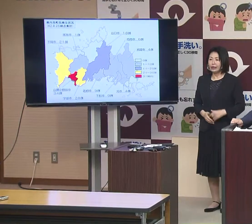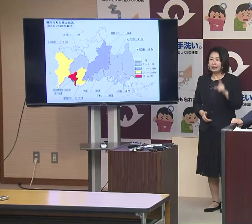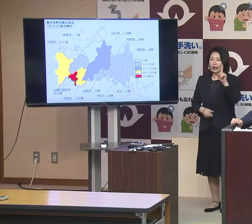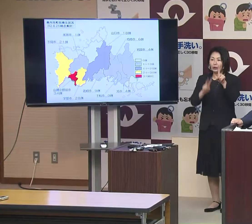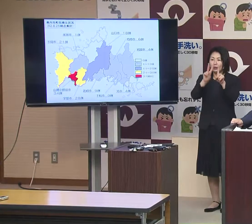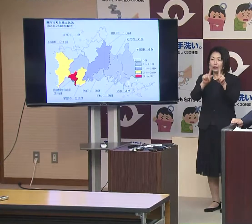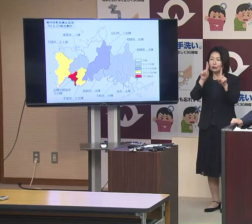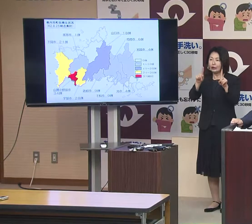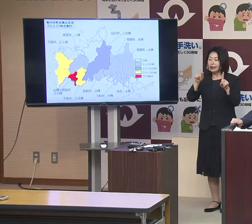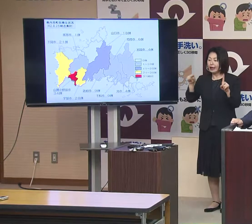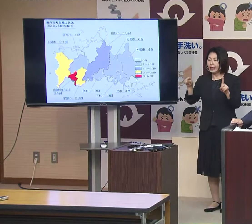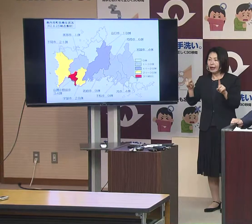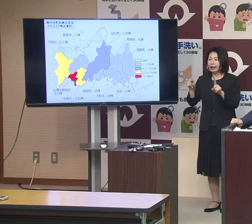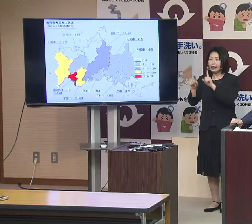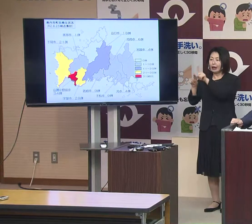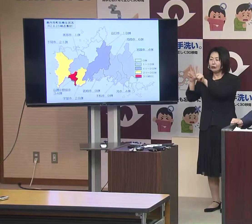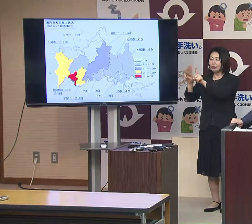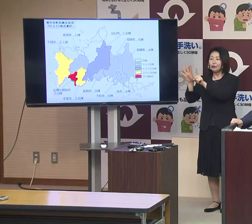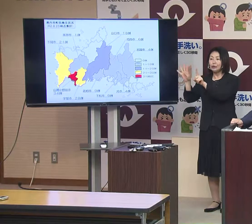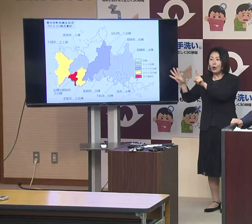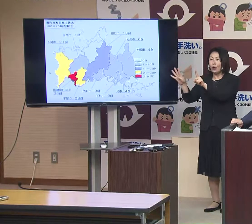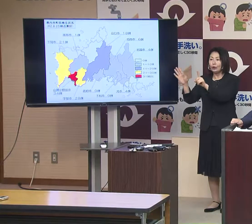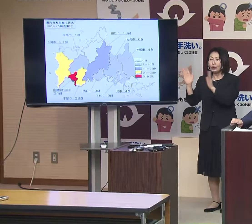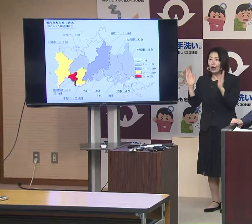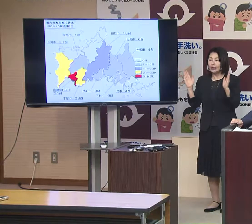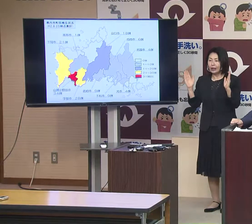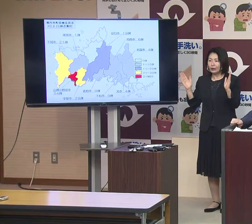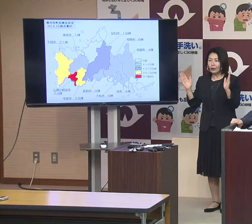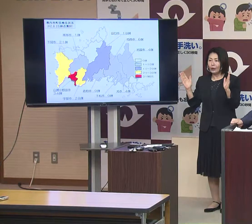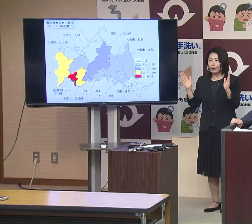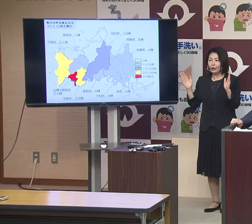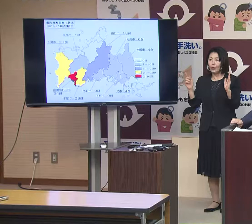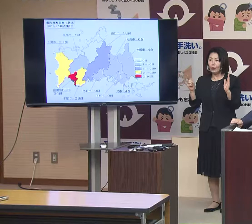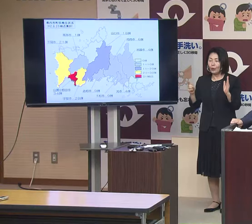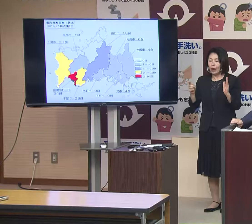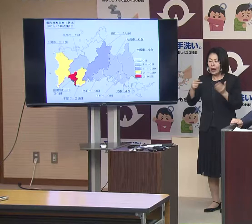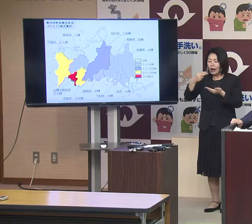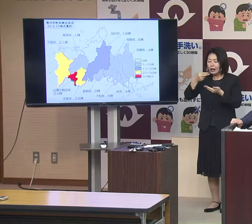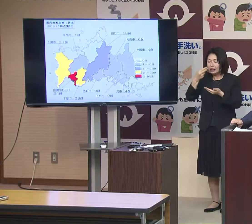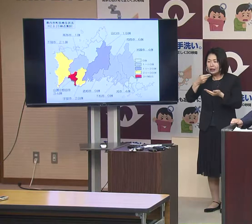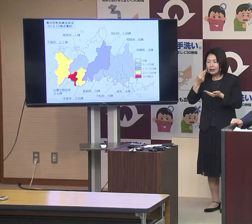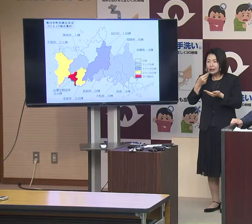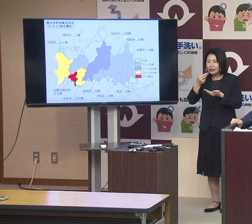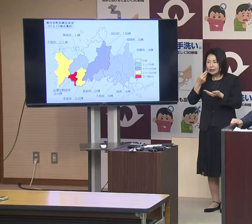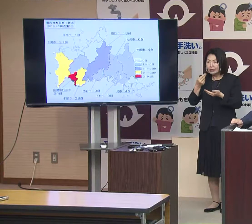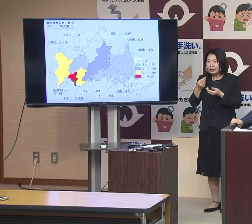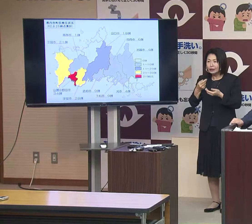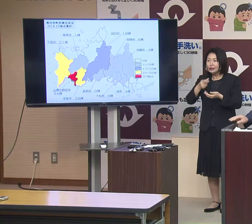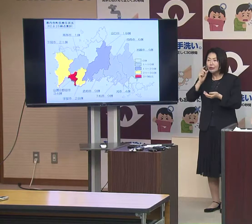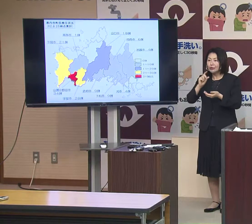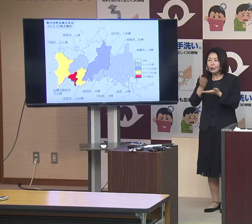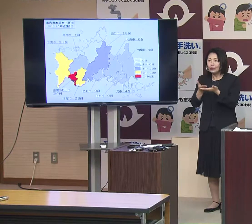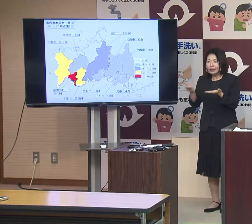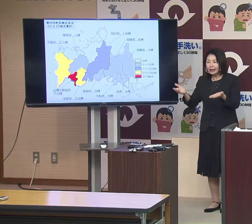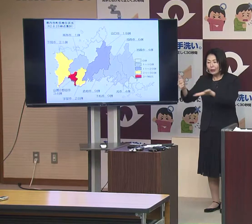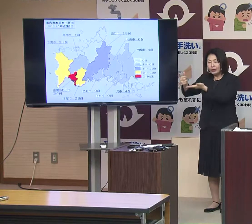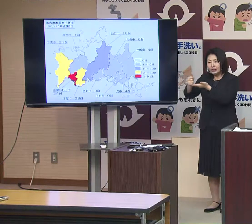122から124例の方は、この飲食店のお客様